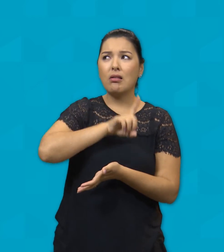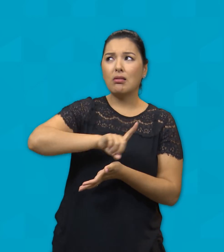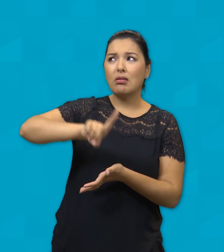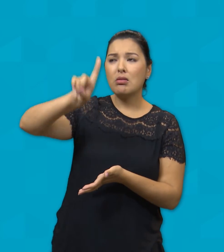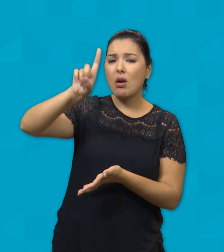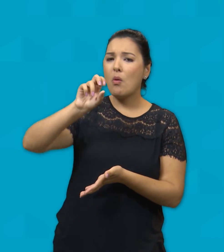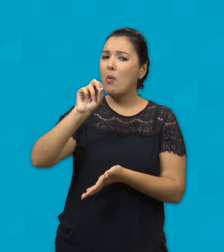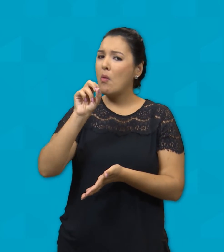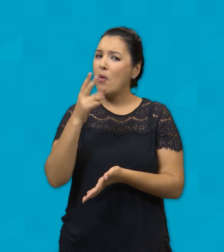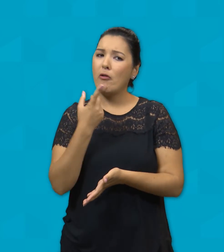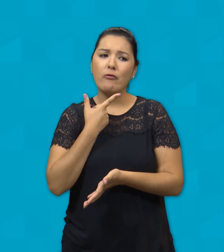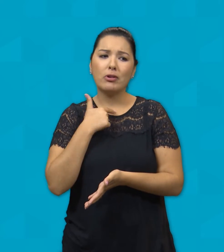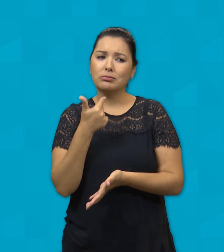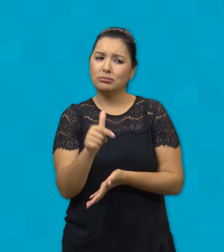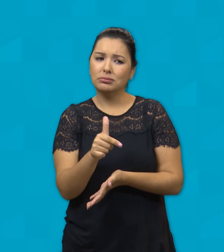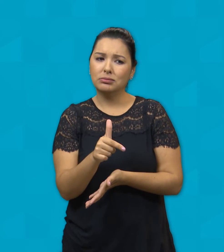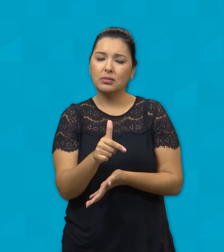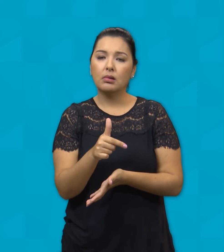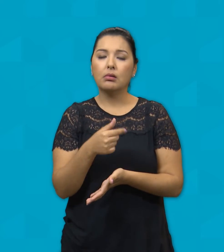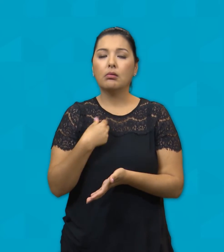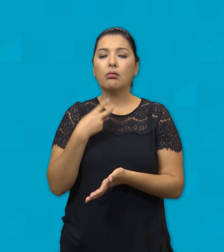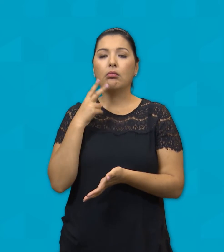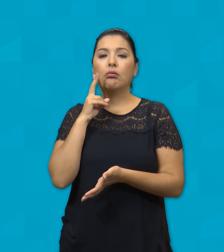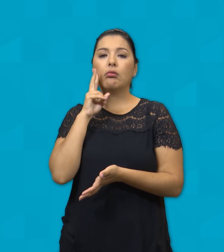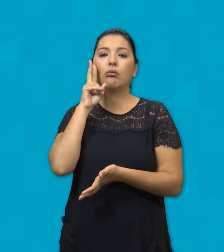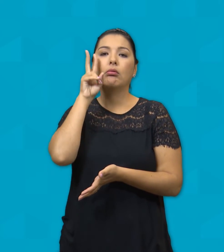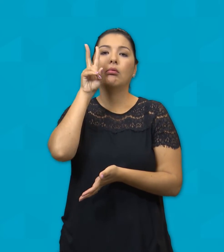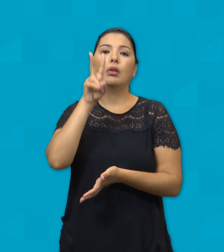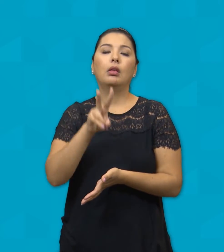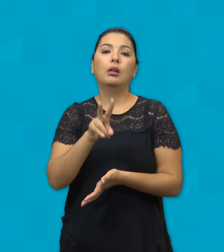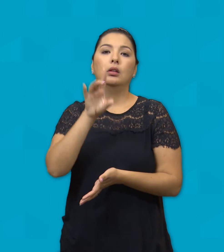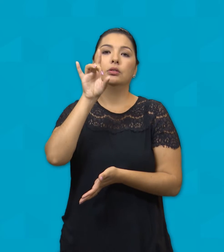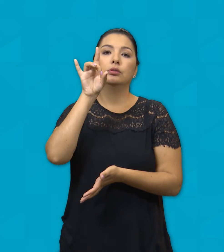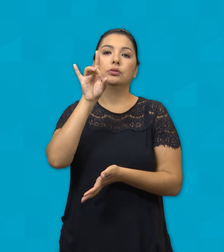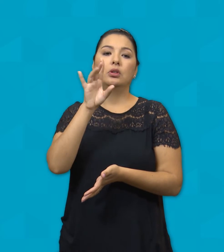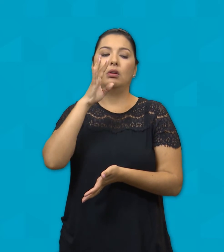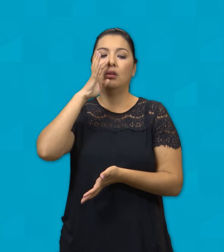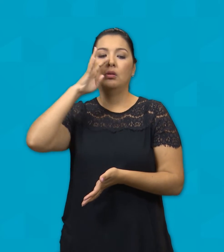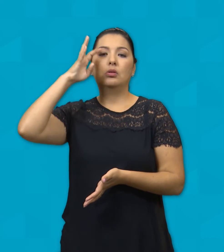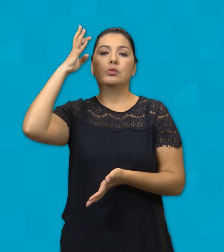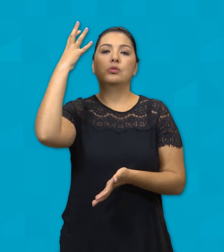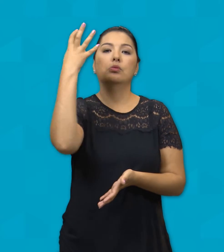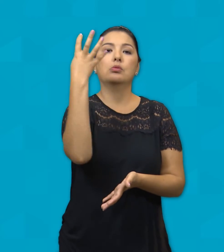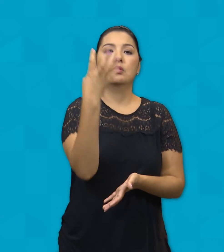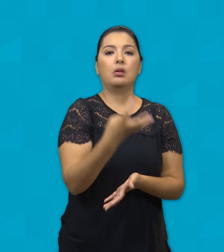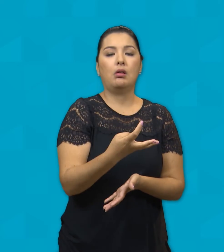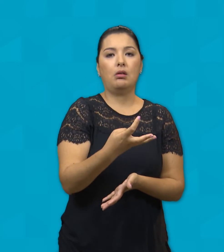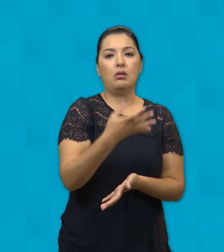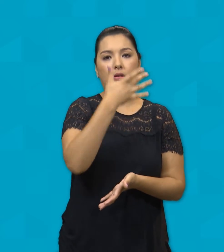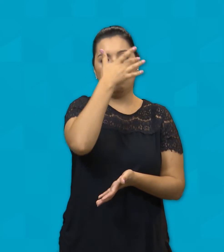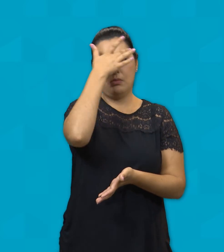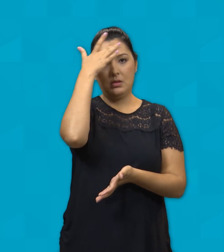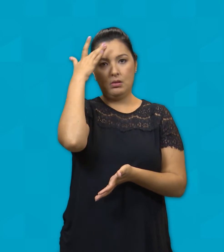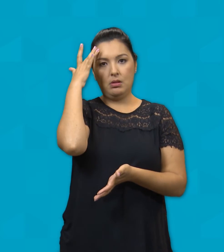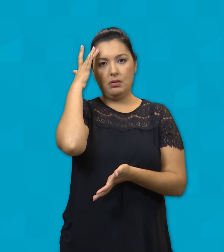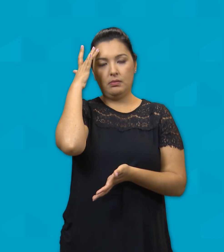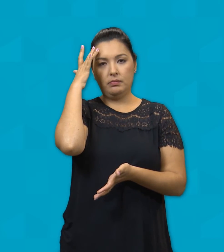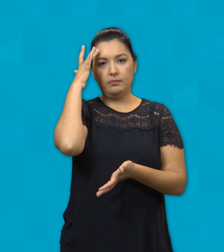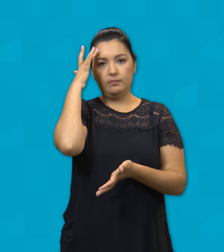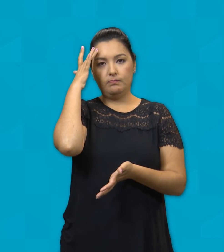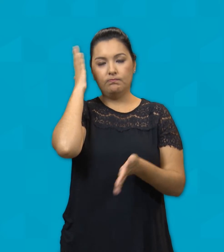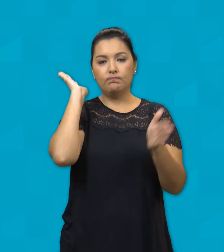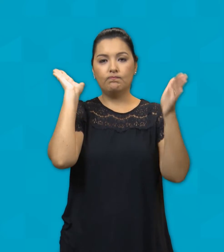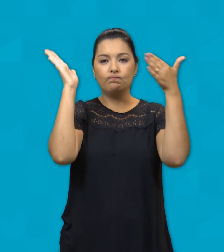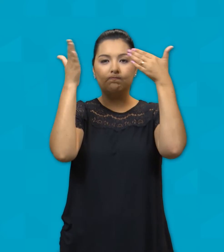Deus, acabam tendo olhos unicamente para julgar e condenar, e se fecham para